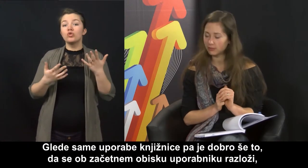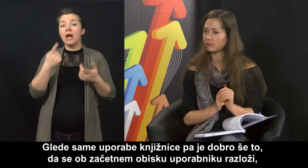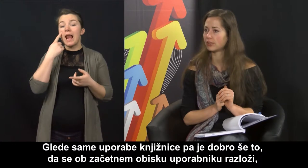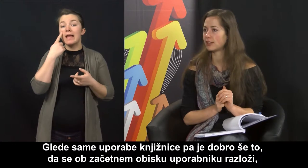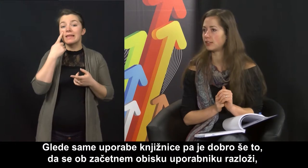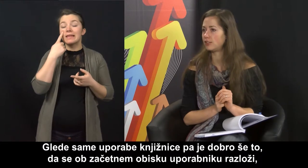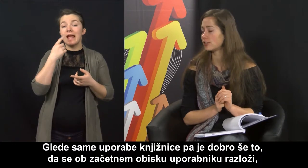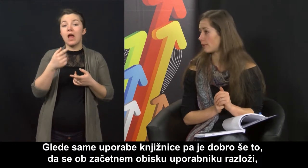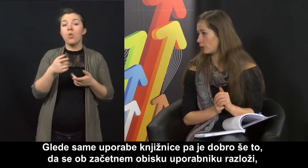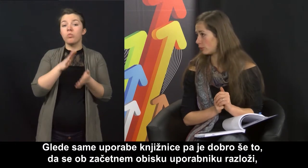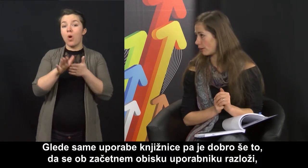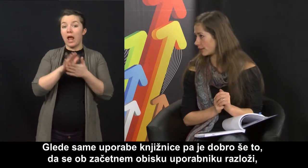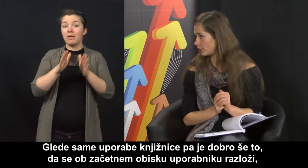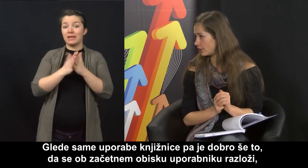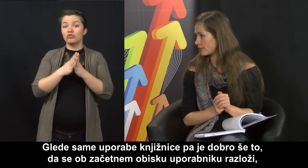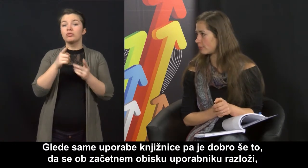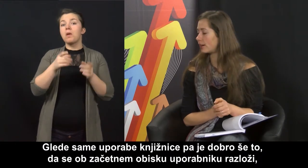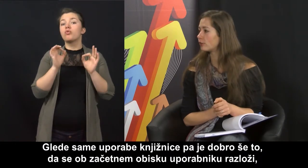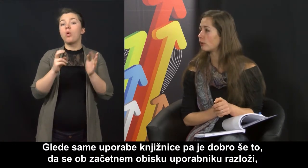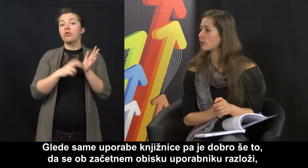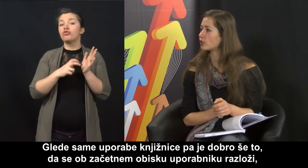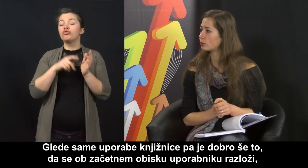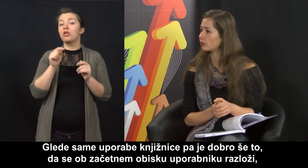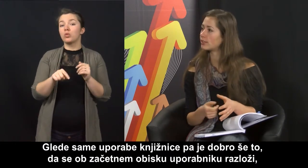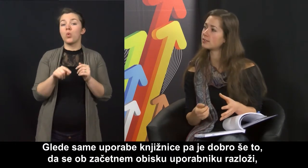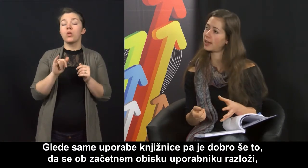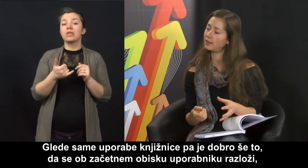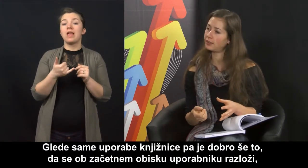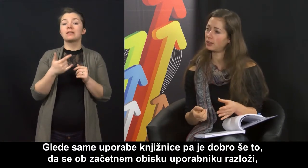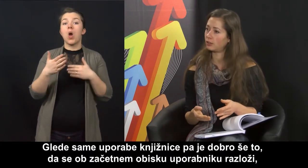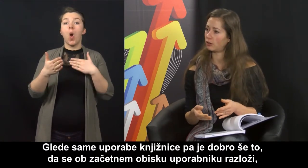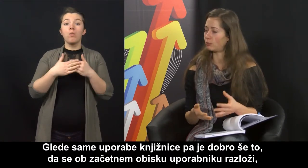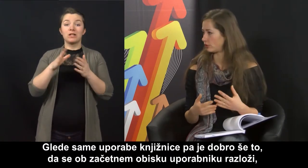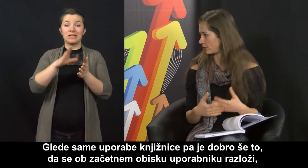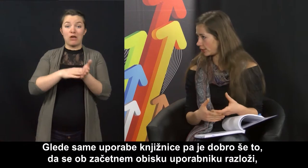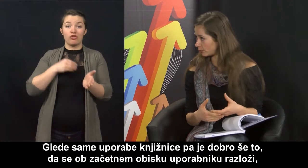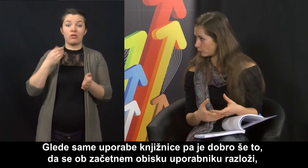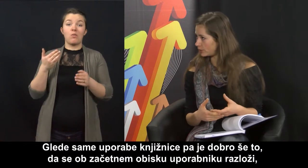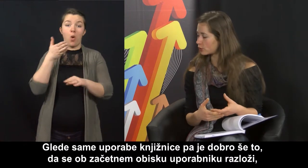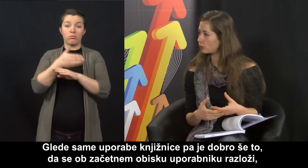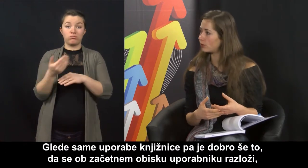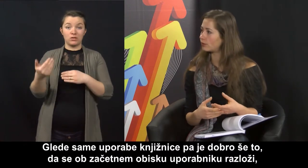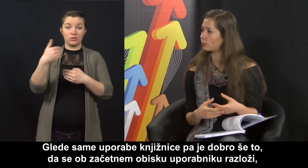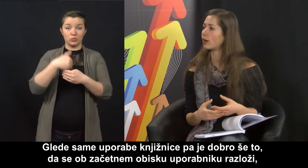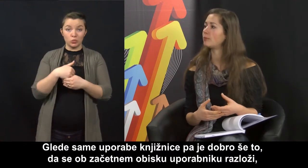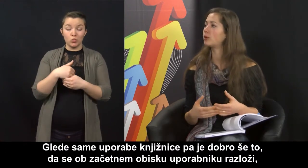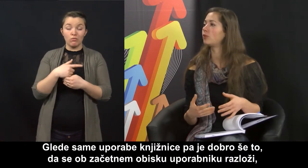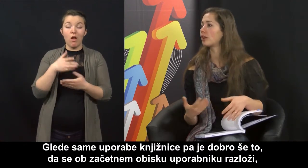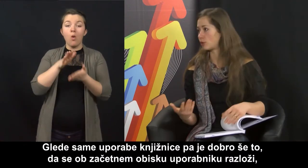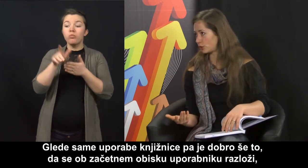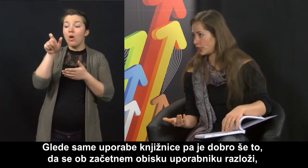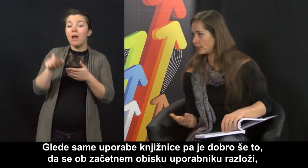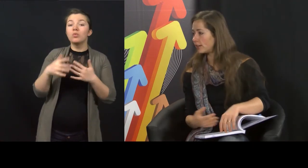Mogoče, kar se tiče same uporabe knjižnice, pa je dobro še to, da se ob začetnem obisku